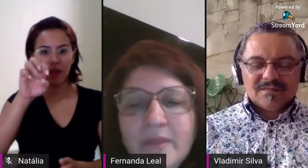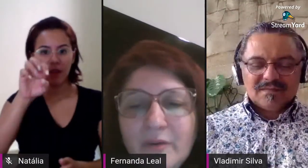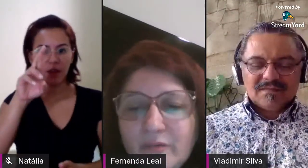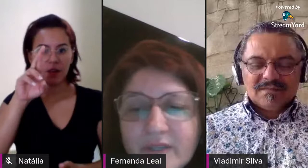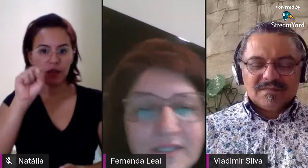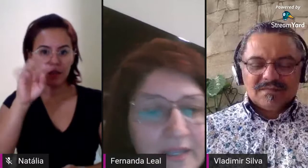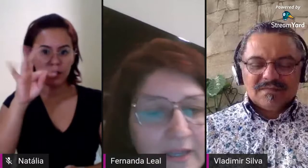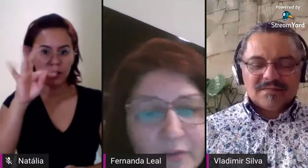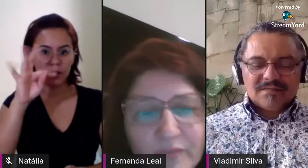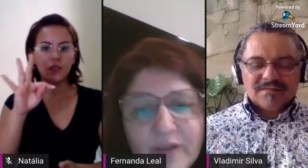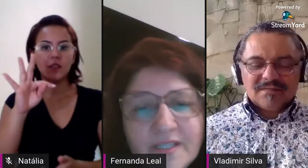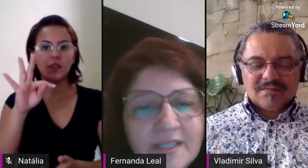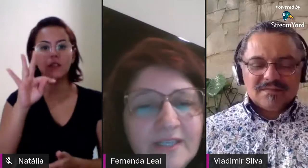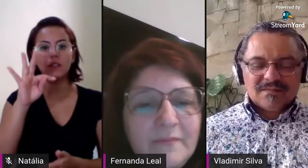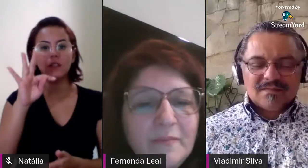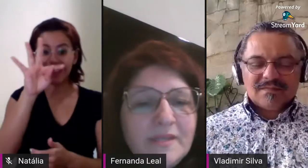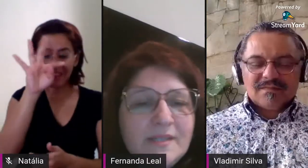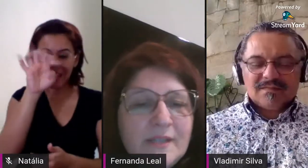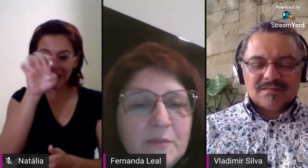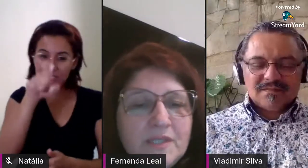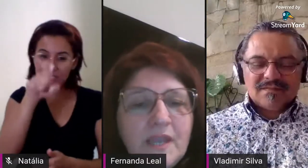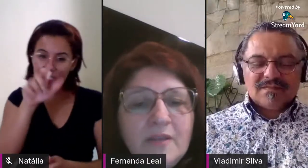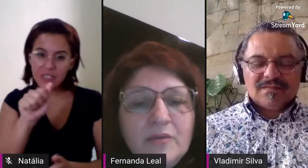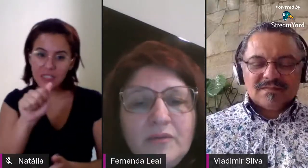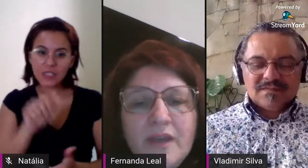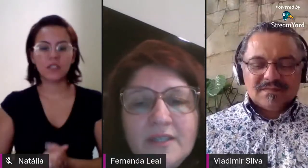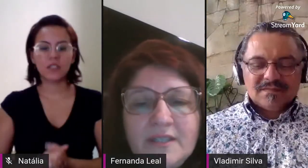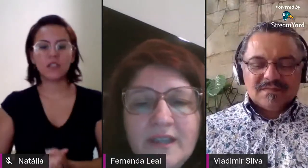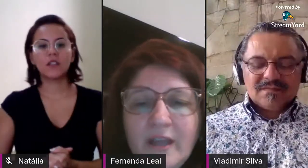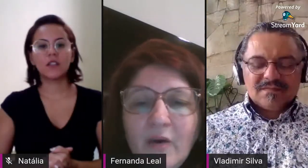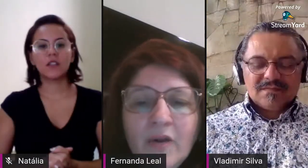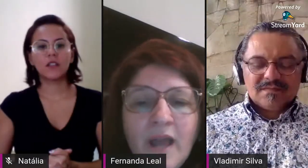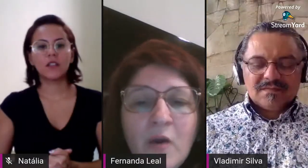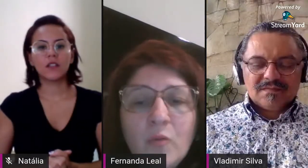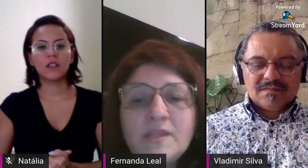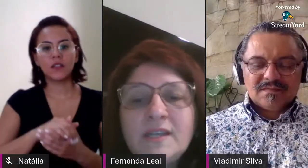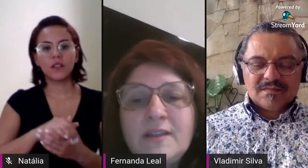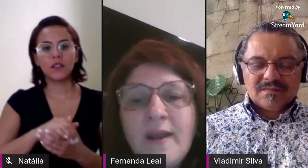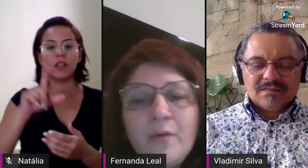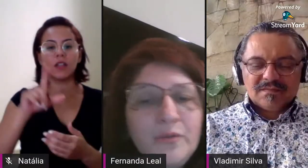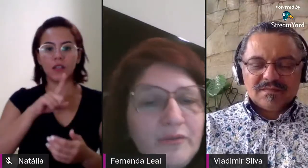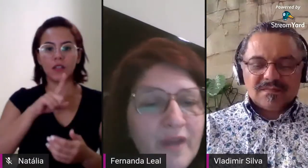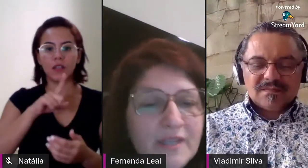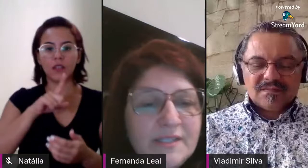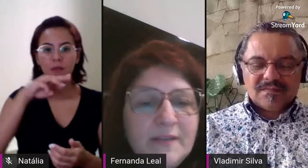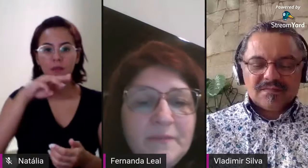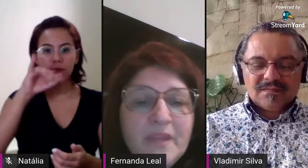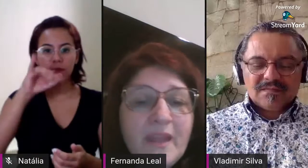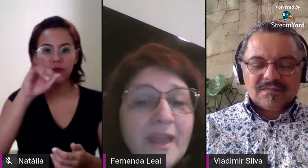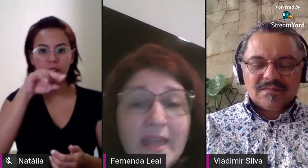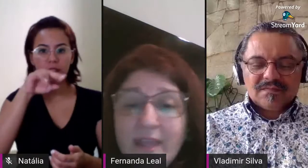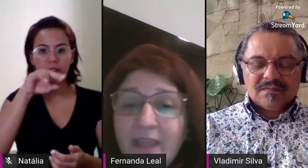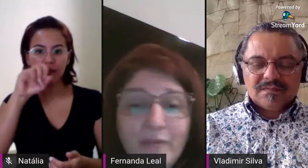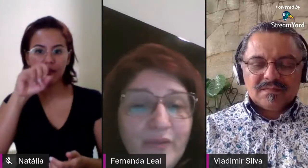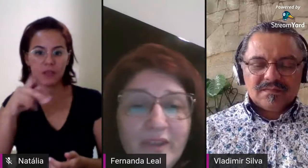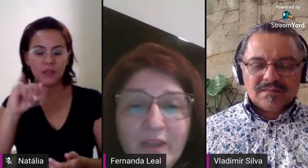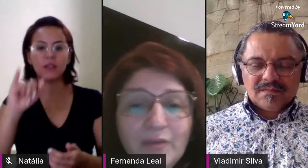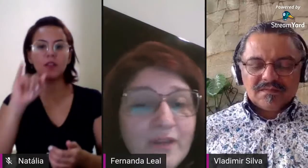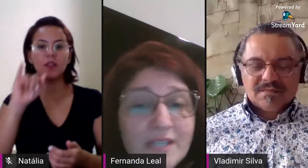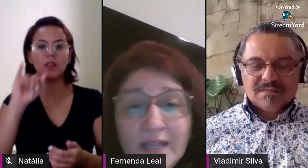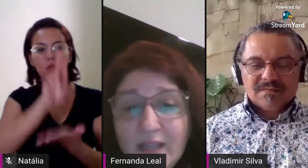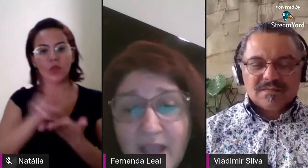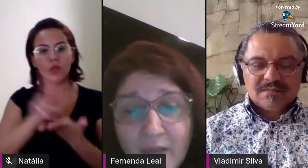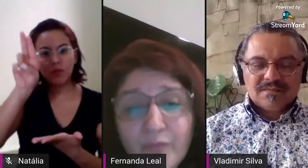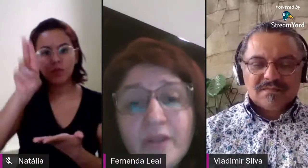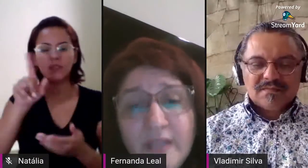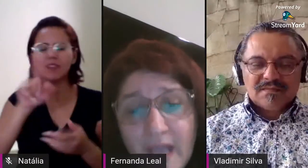IAM University, Mississippi State University, Oklahoma Central University, e enfim, né,